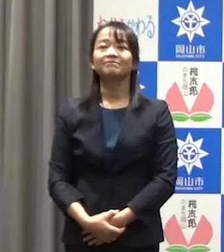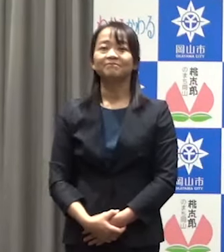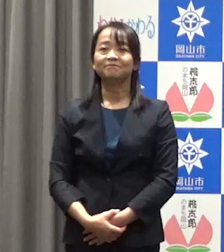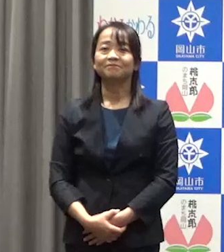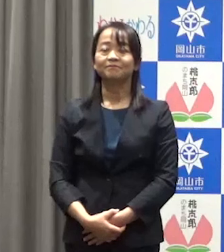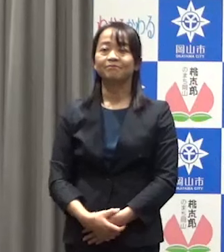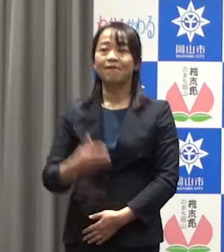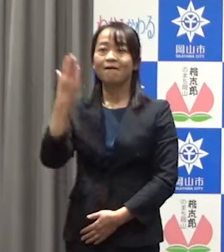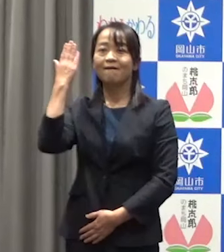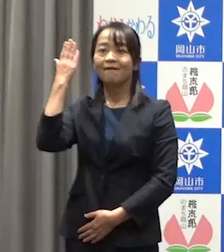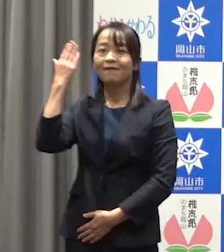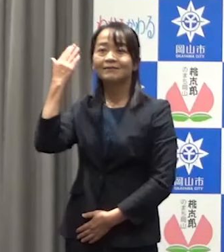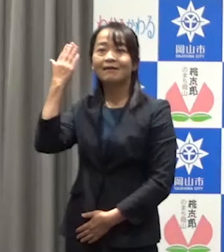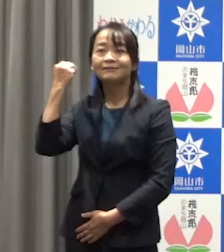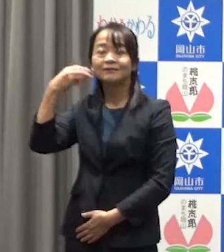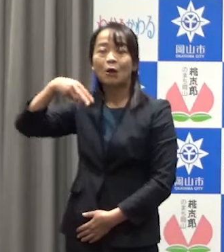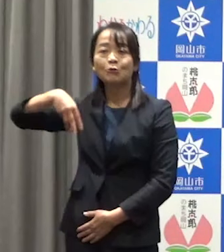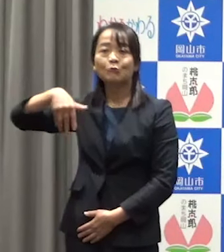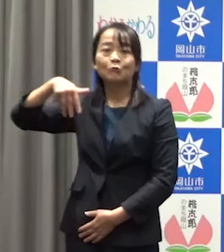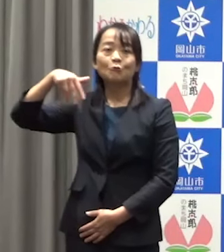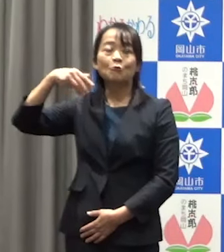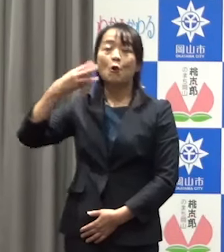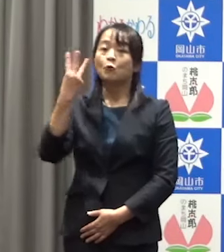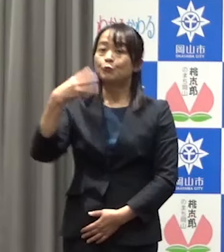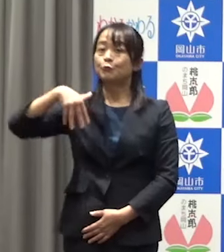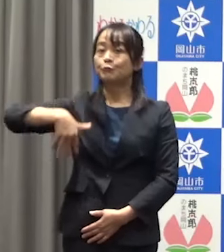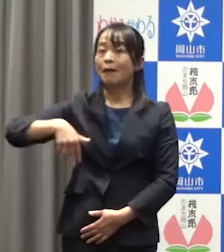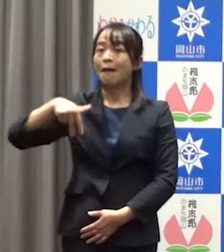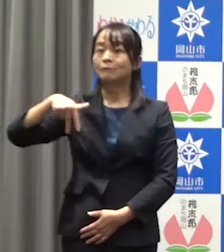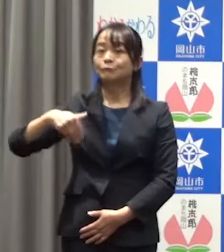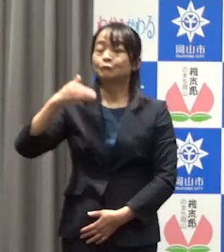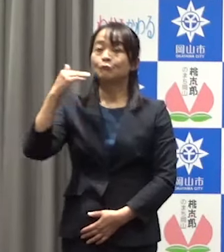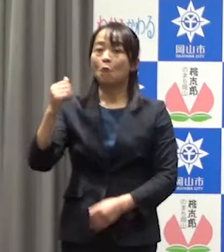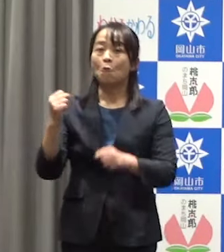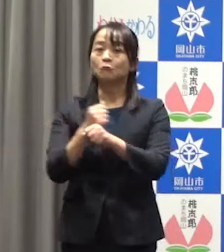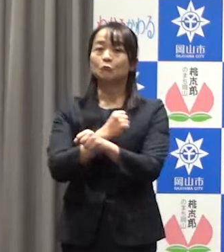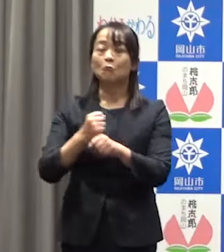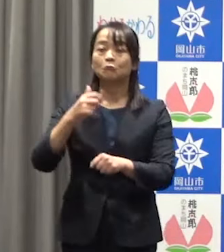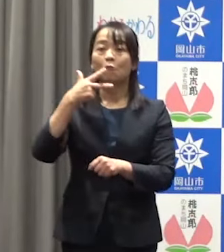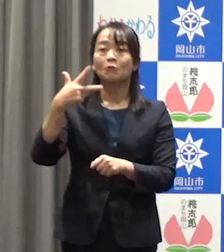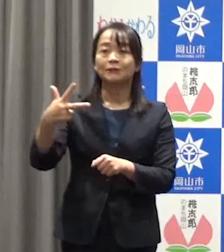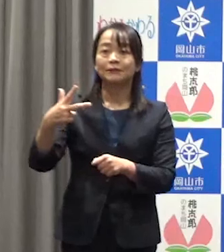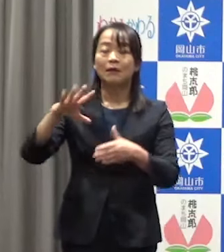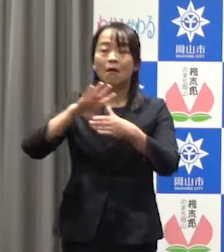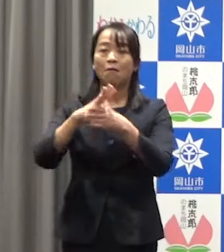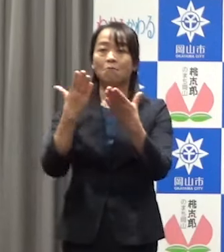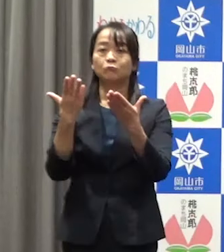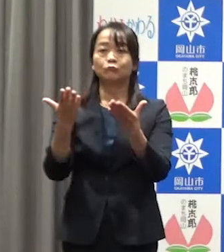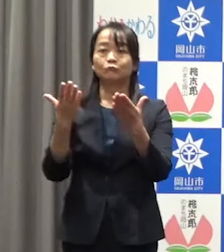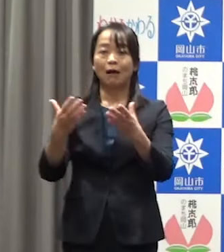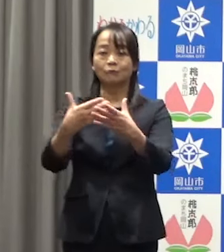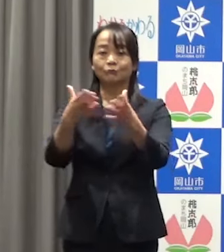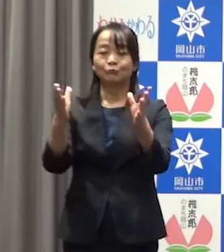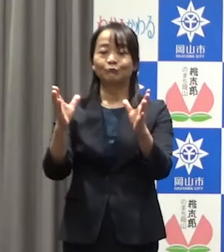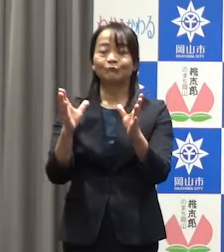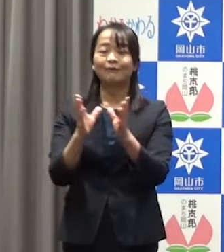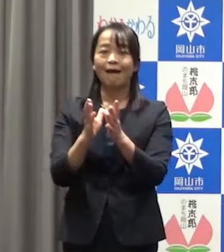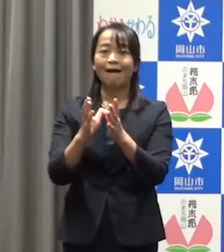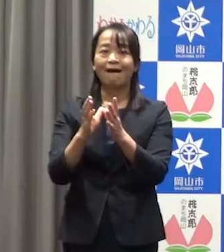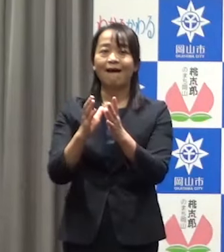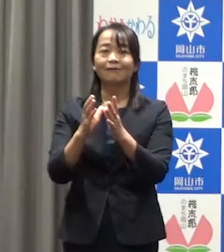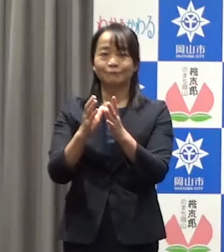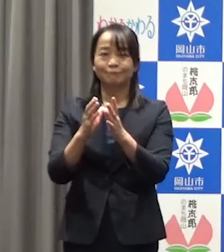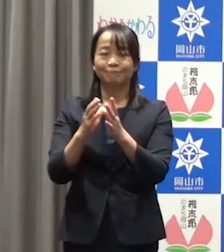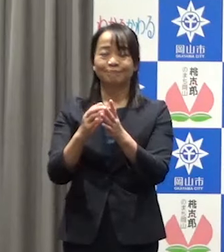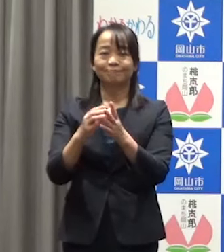先日ユネスコ創造都市ネットワークの文学分野への加盟がございました